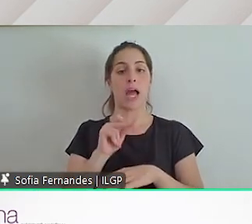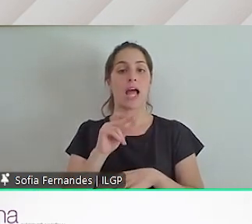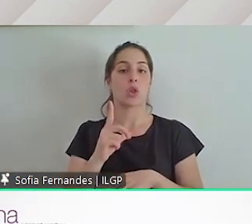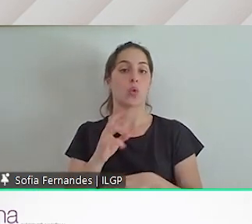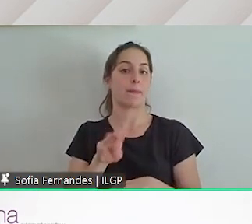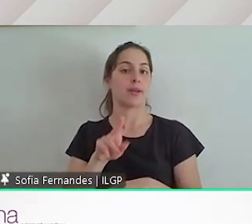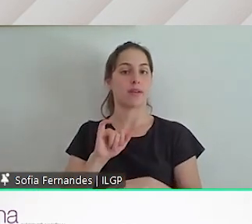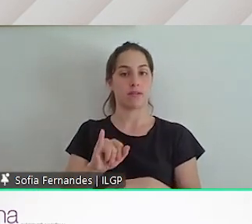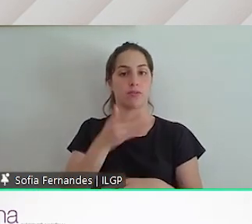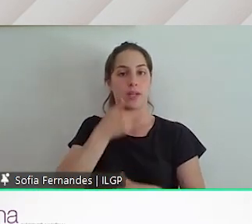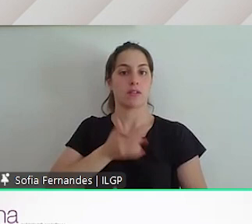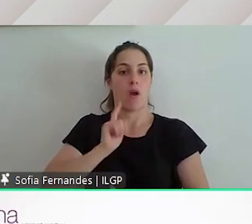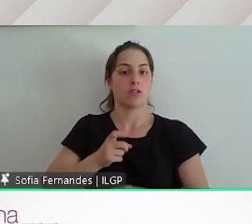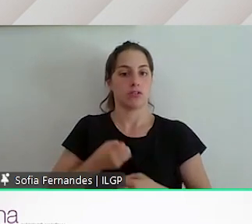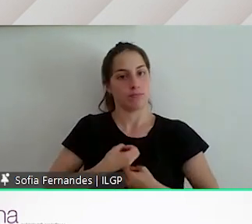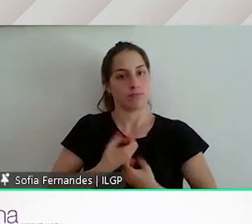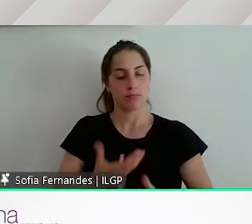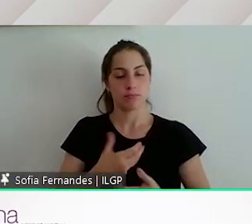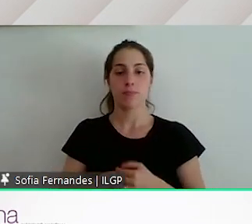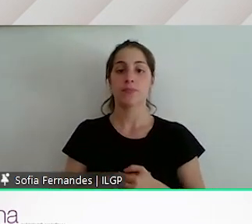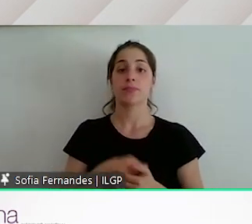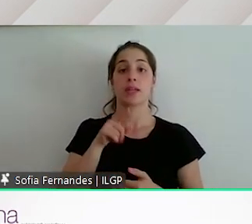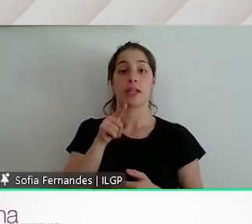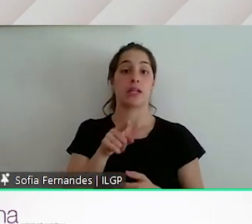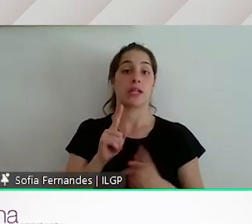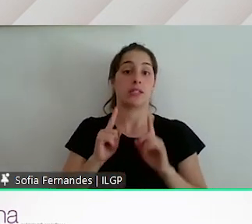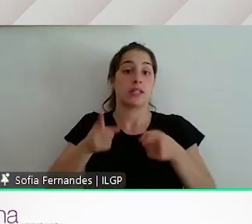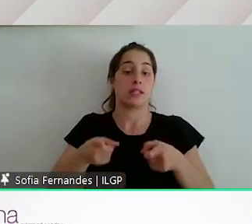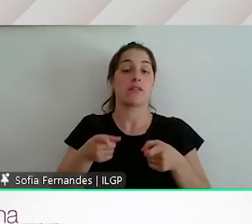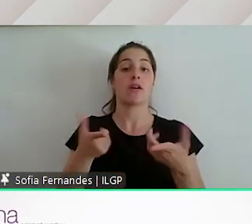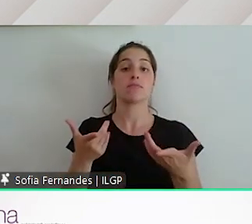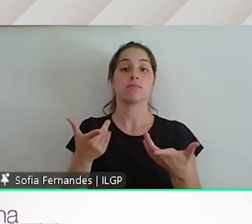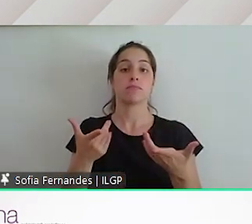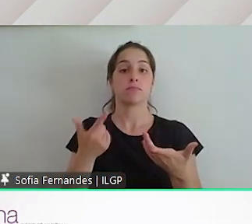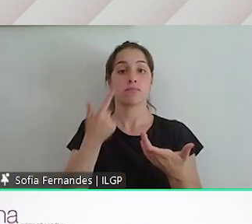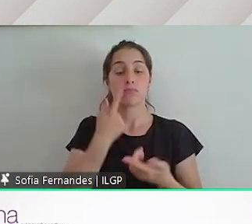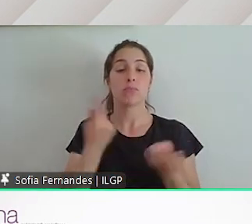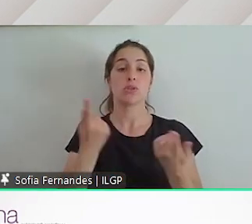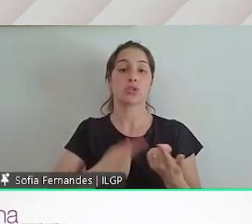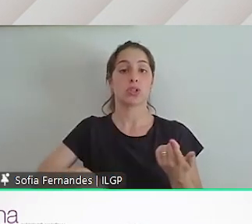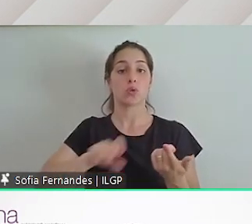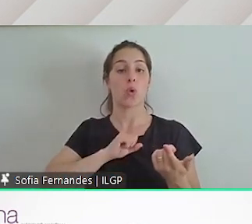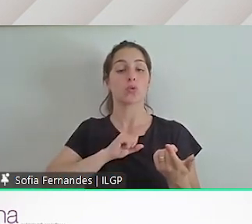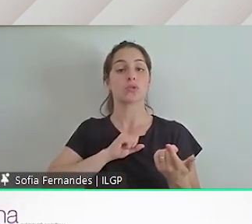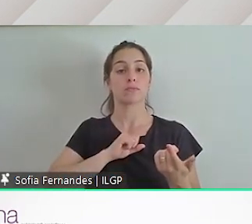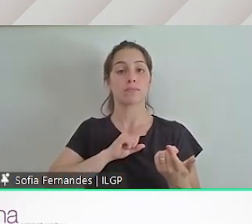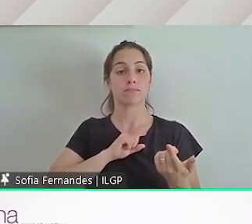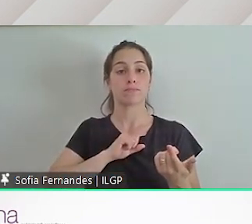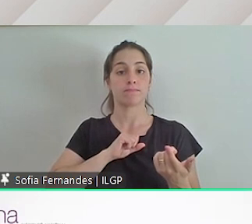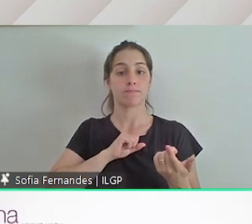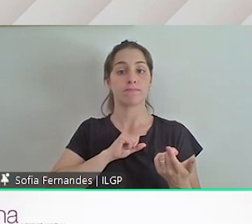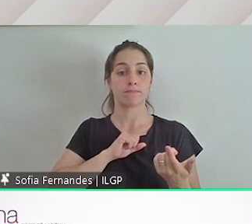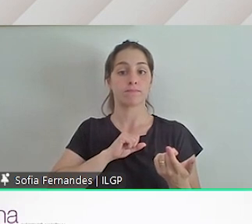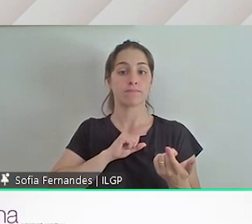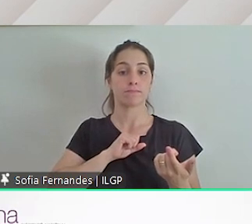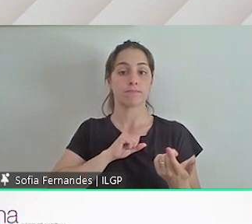e esta iniciativa não é estática, portanto, isto significa que nós estamos e vamos constantemente estar